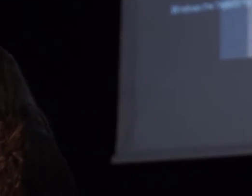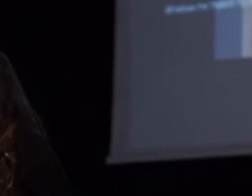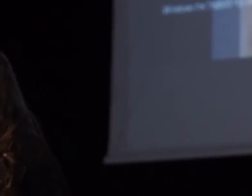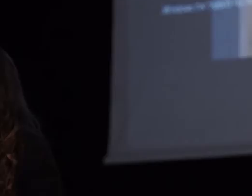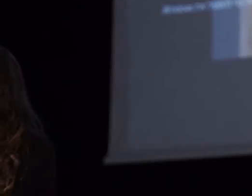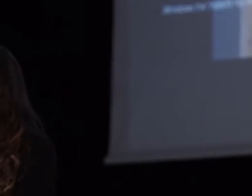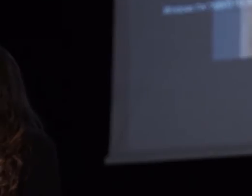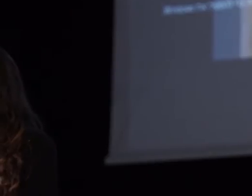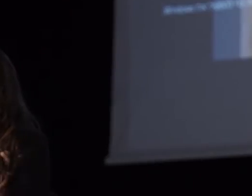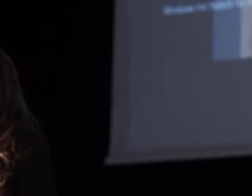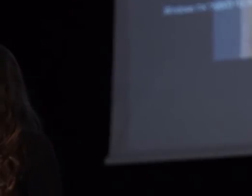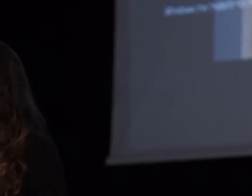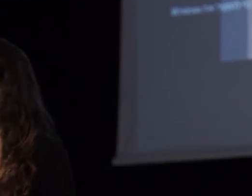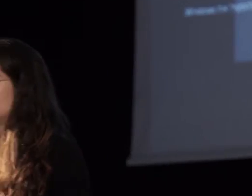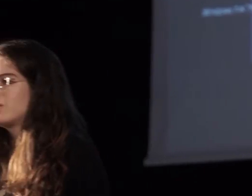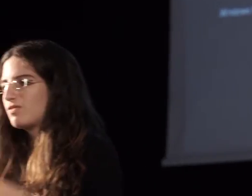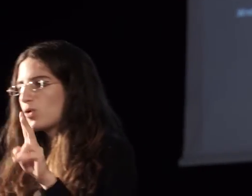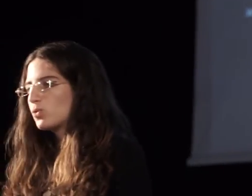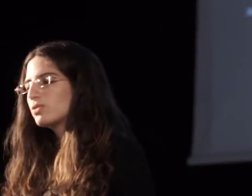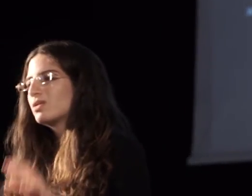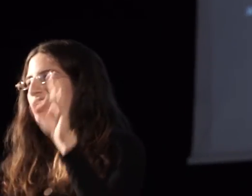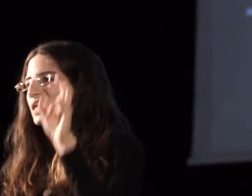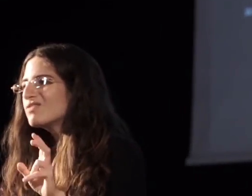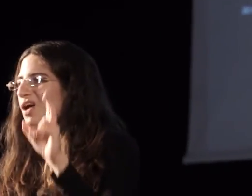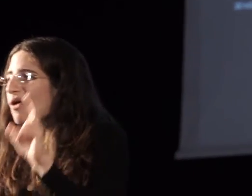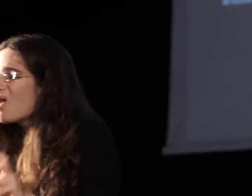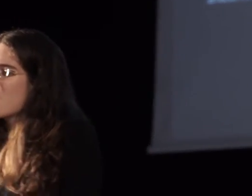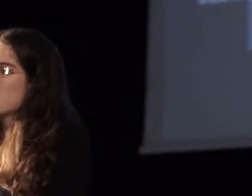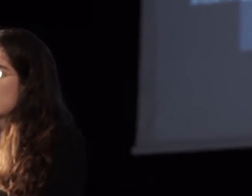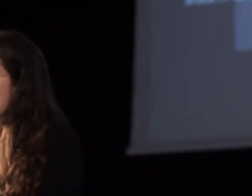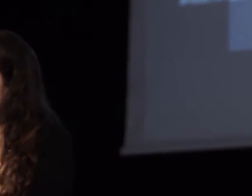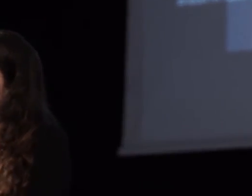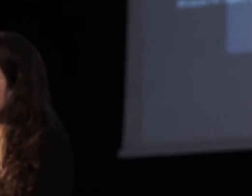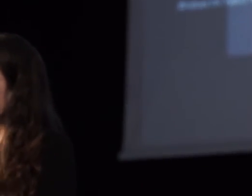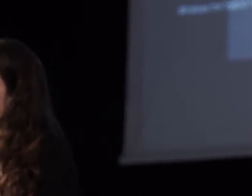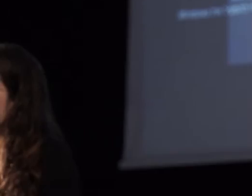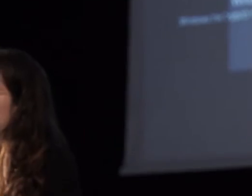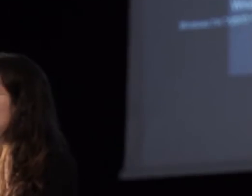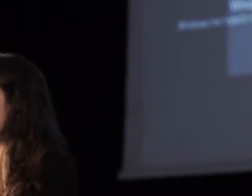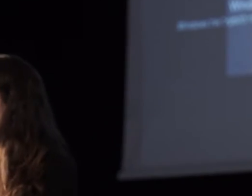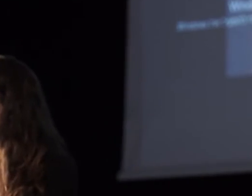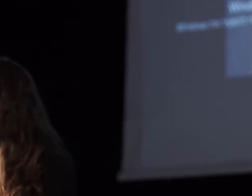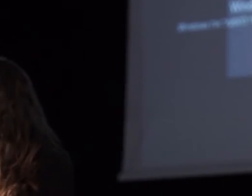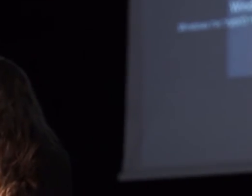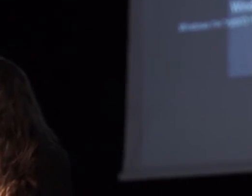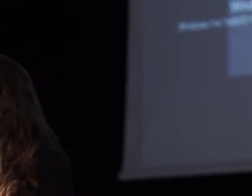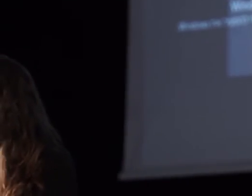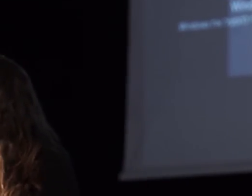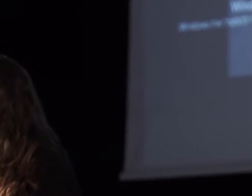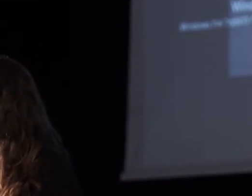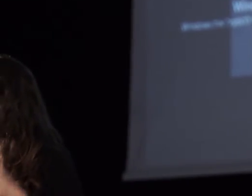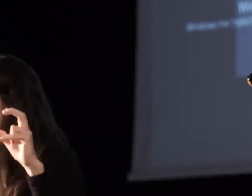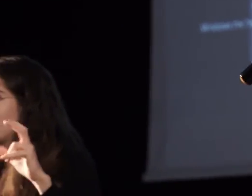מוחצן לגבי הטבעונות, אז אתה כביכול פעיל יותר אפקטיבי או פעיל יותר הארדקור, אני